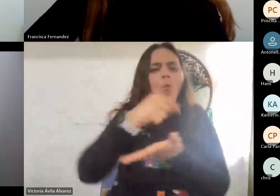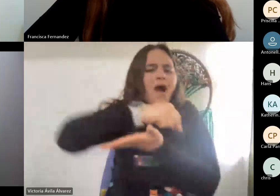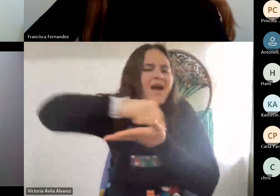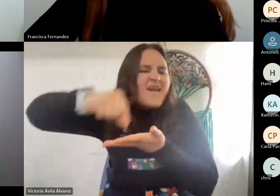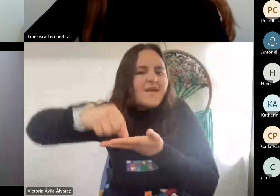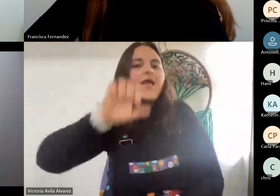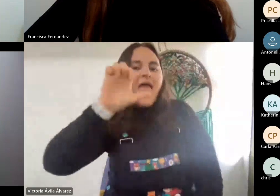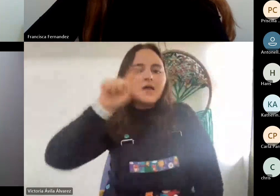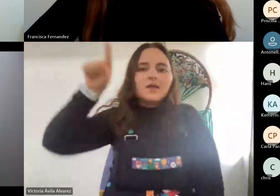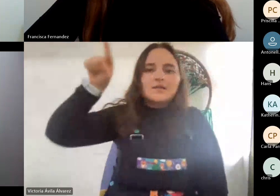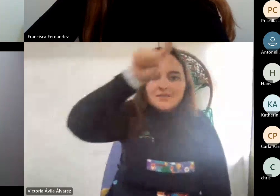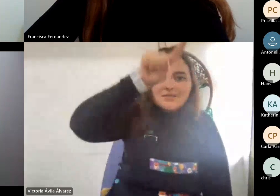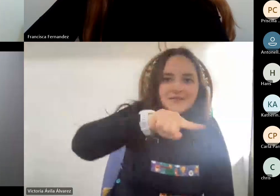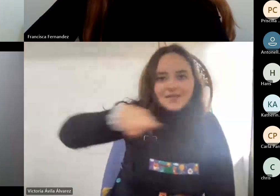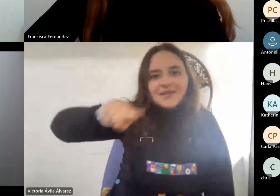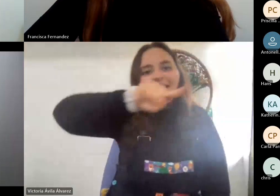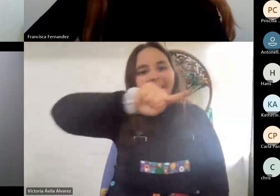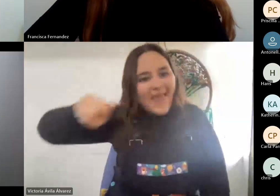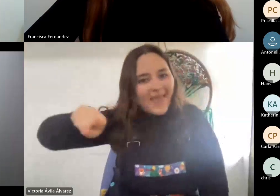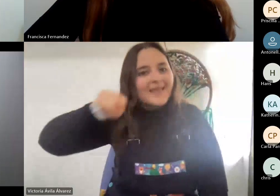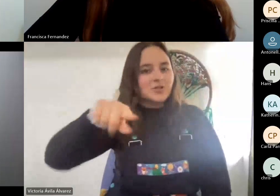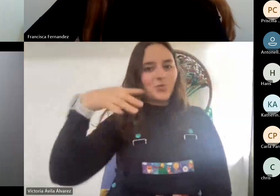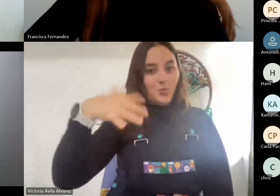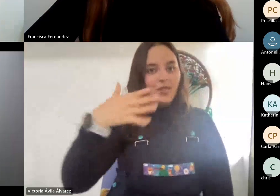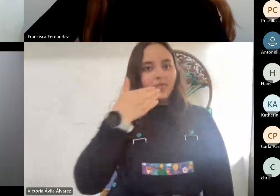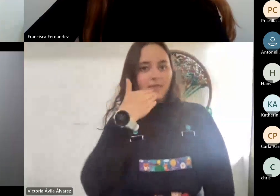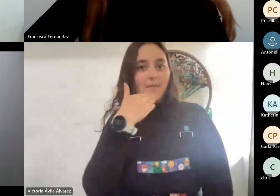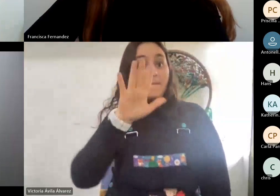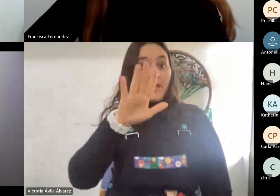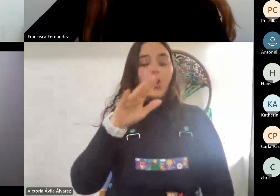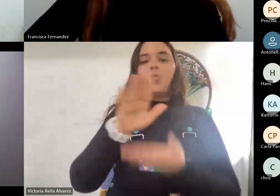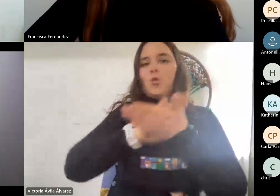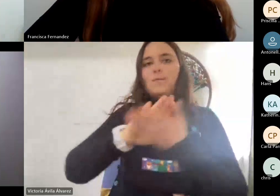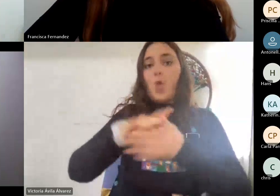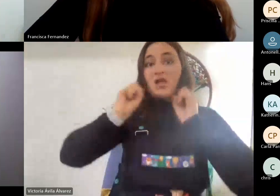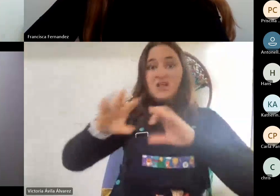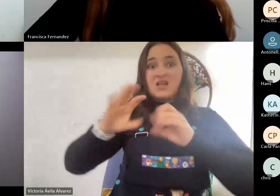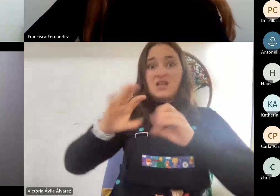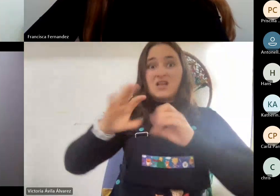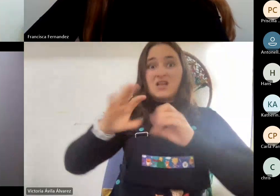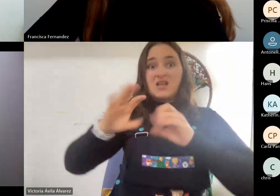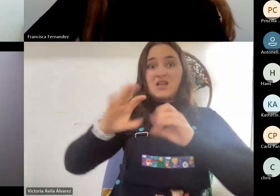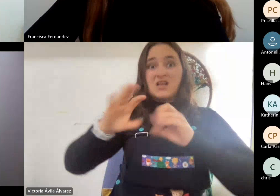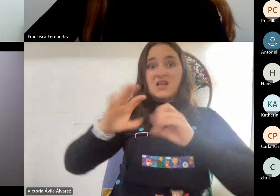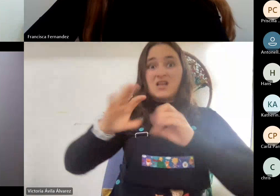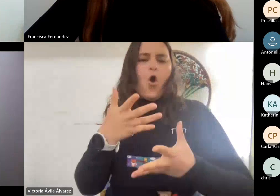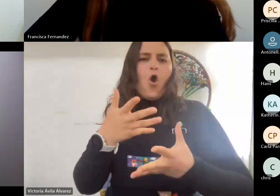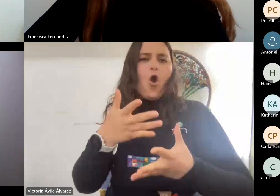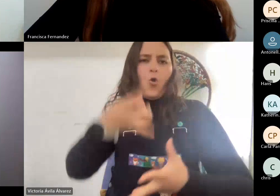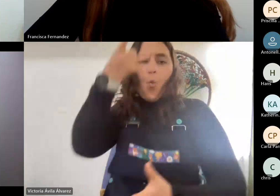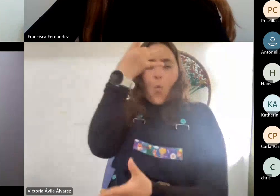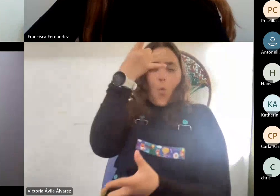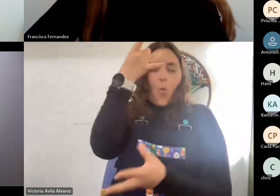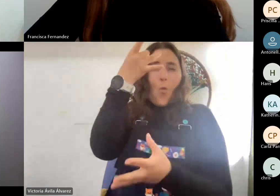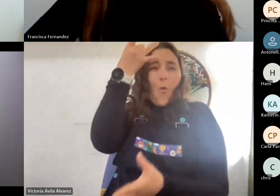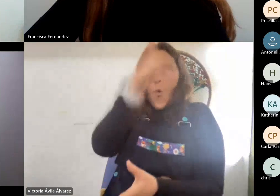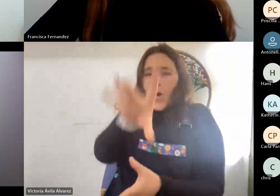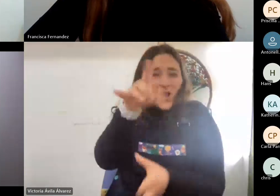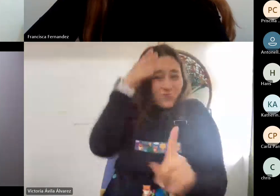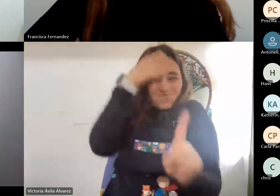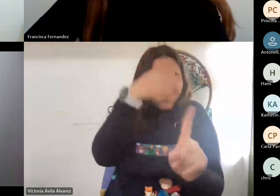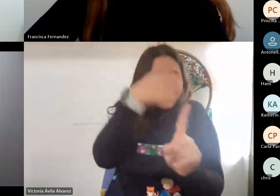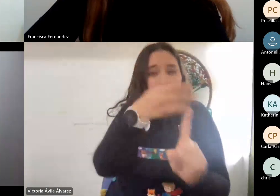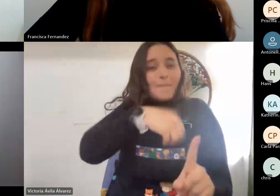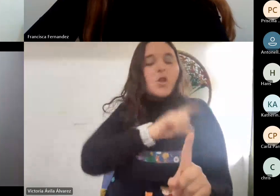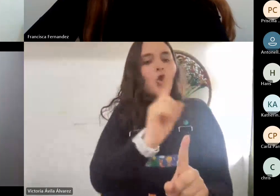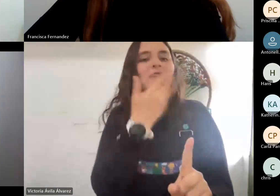señas y en español, o la E, escribirla y dibujarla también. Pero, por ejemplo, enseñarle en el